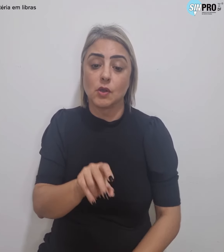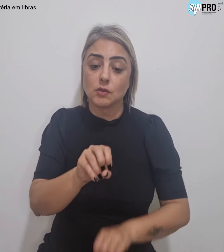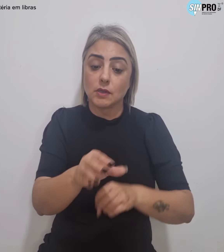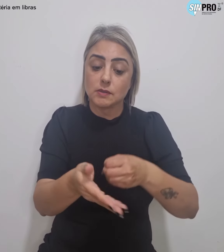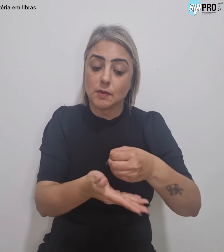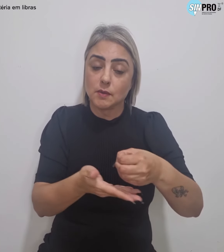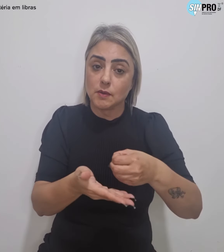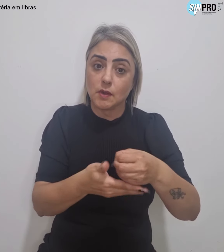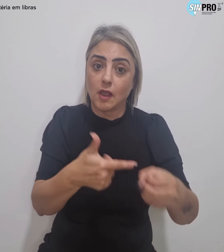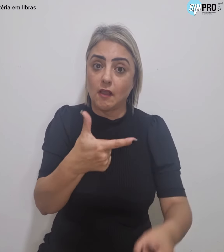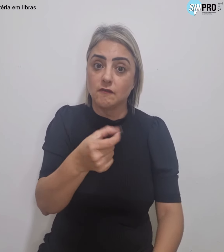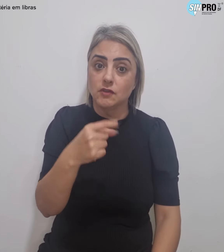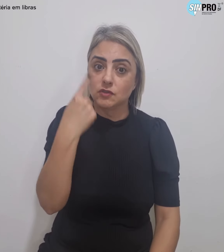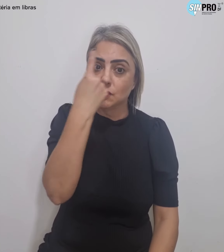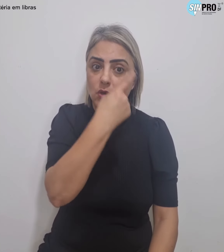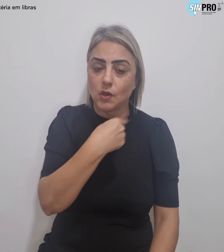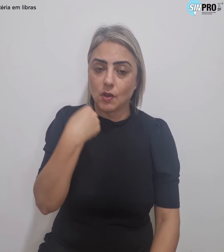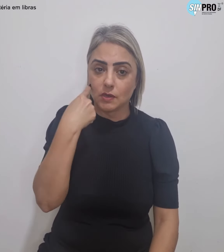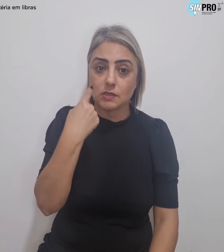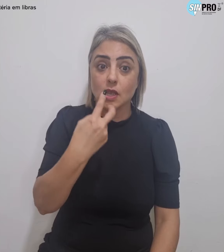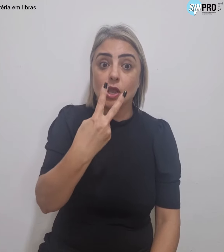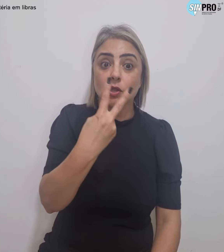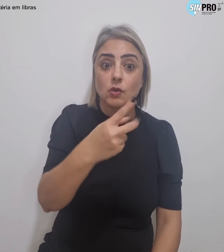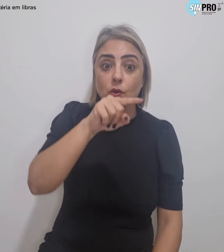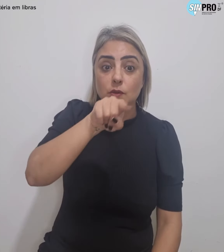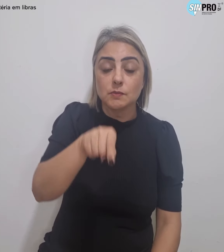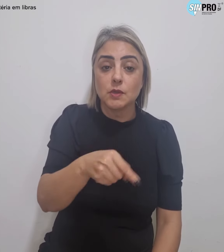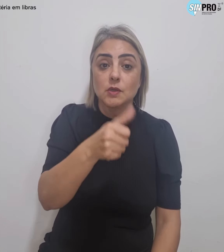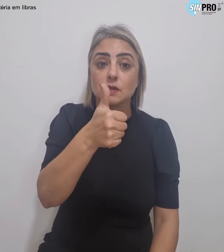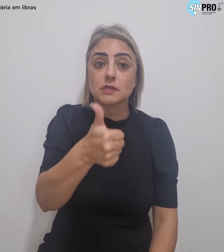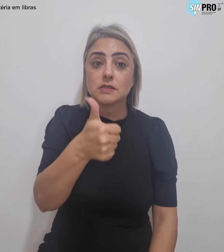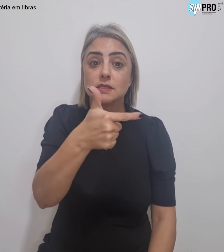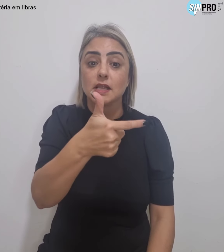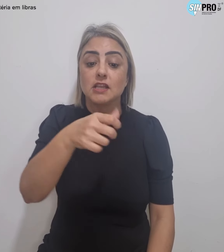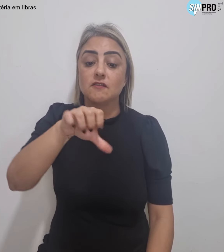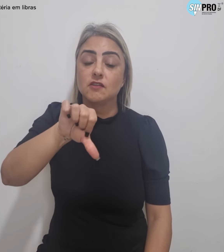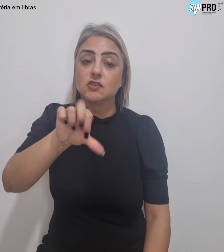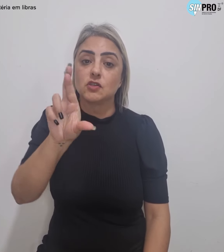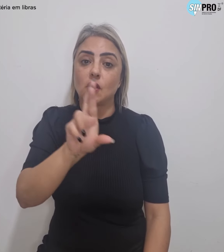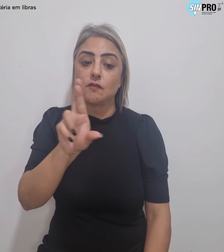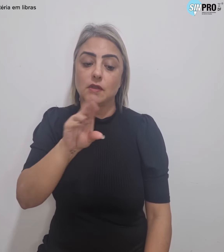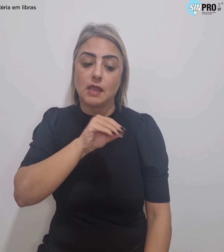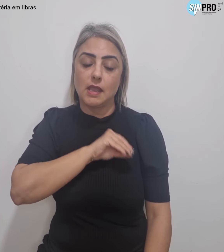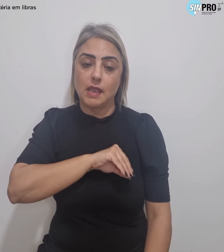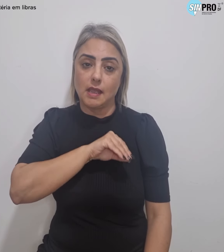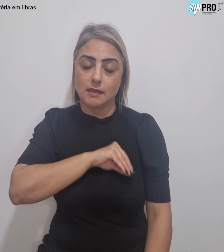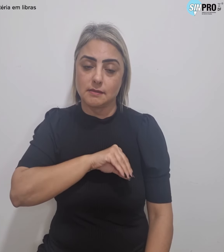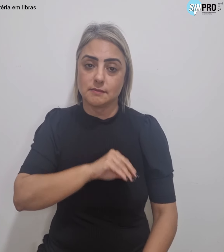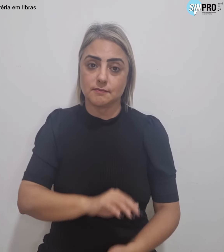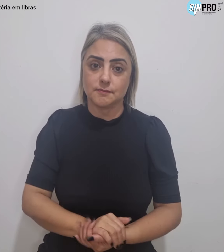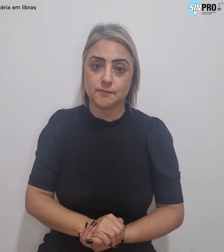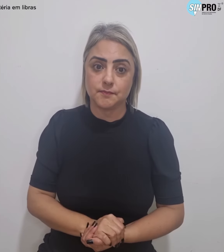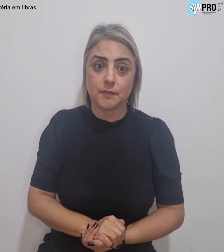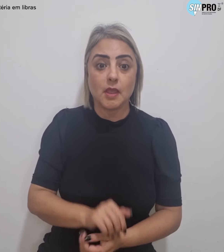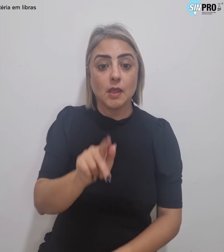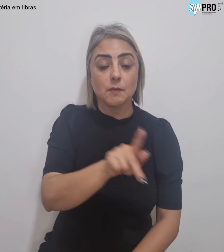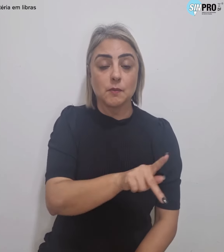20 horas, R$ 2.129,43. E professor de